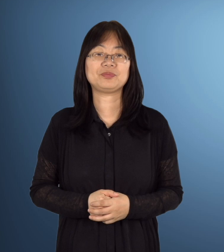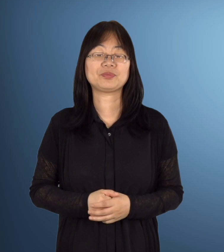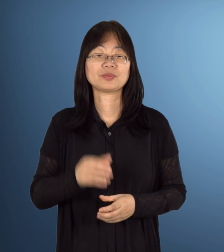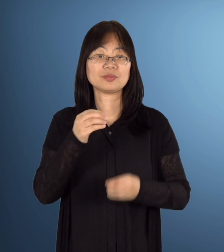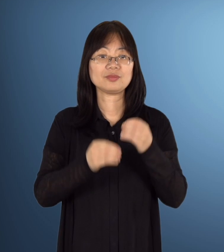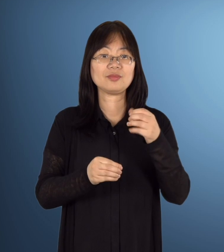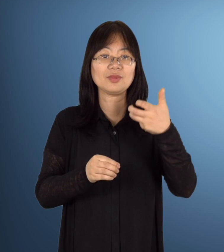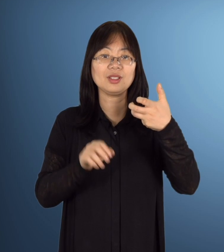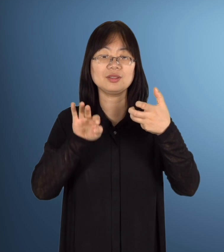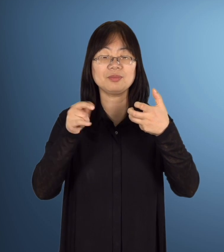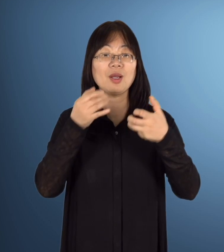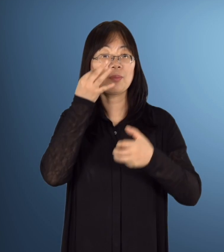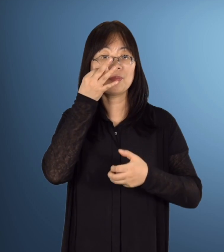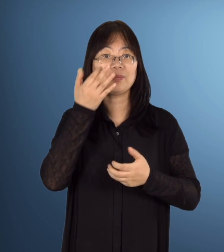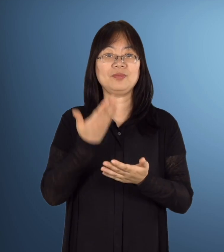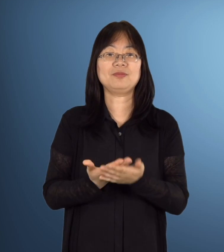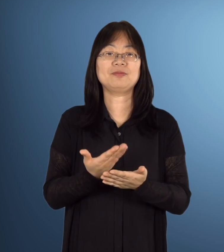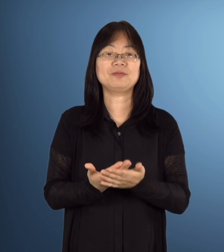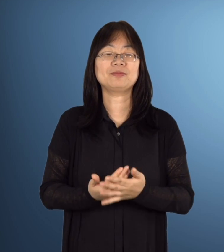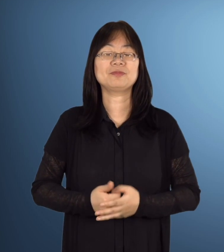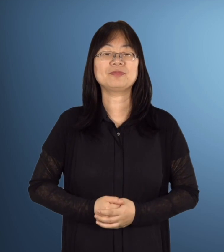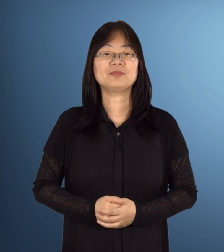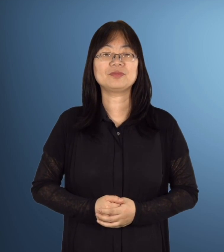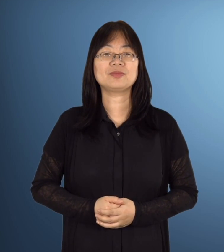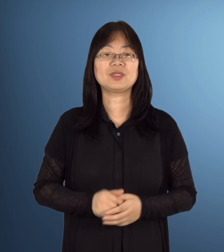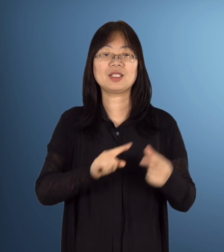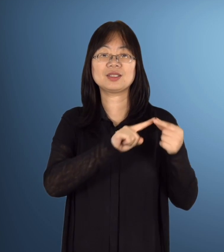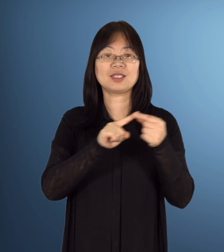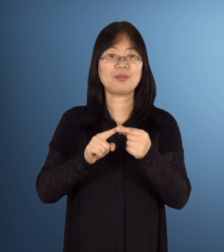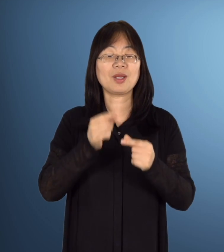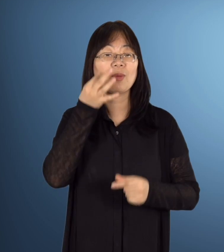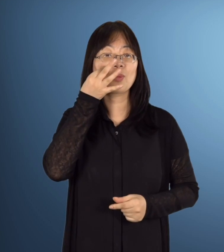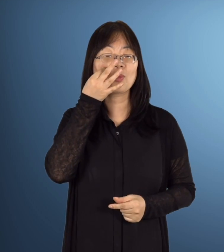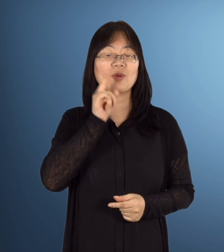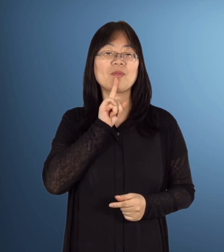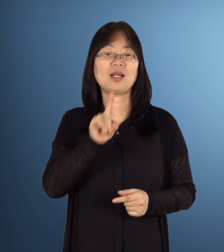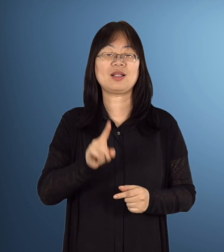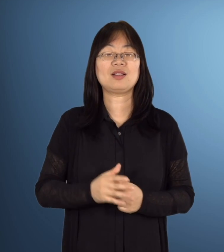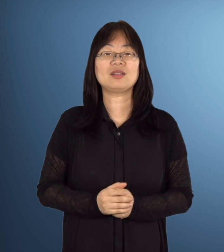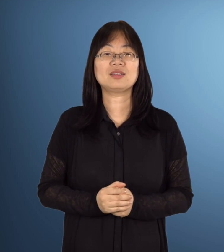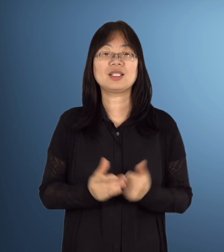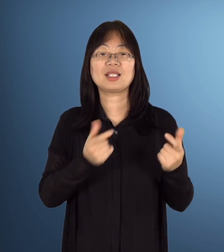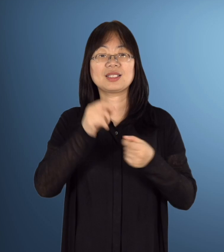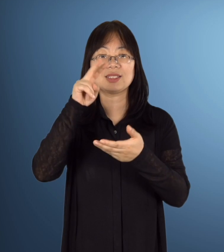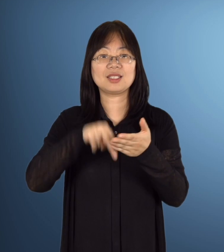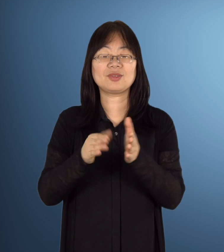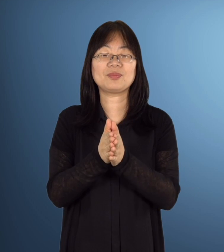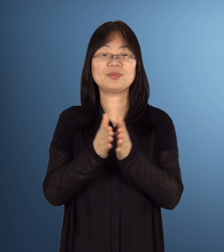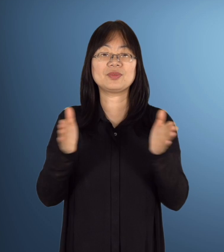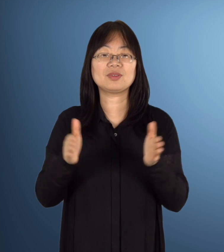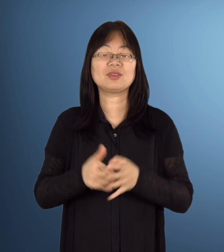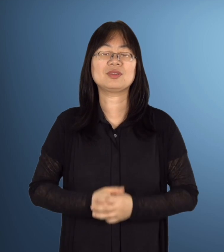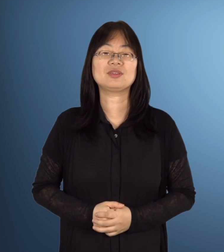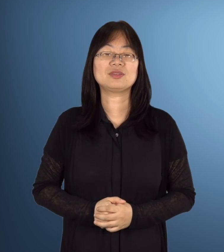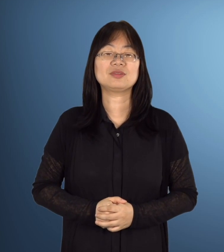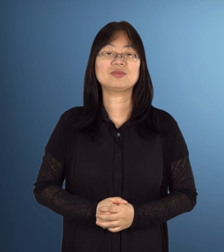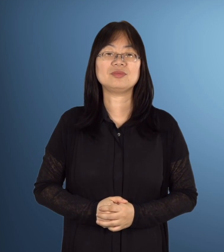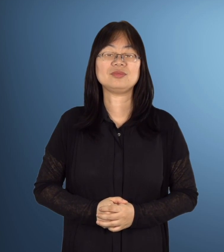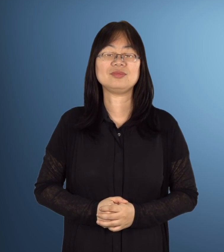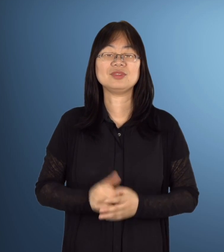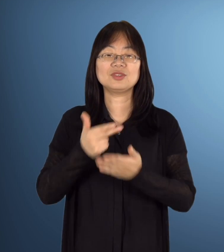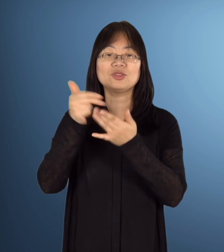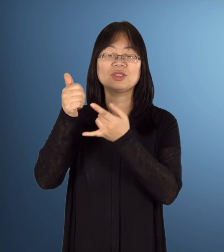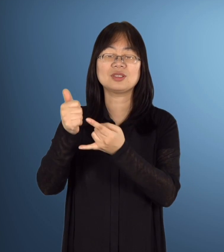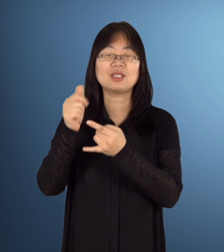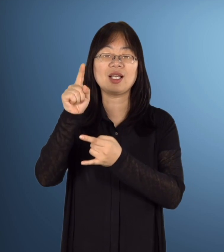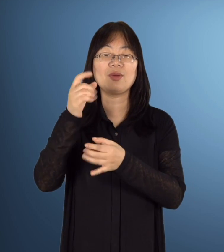시편 80편을 좀 띄워주실까요? 자막을 좀 보고 얘기합시다. 같이 한번 읽읍시다. 시작.